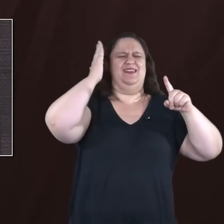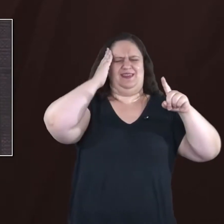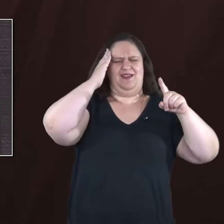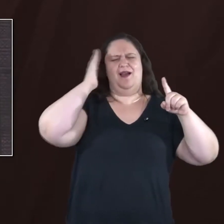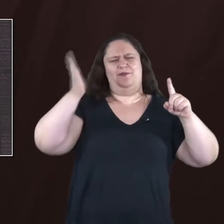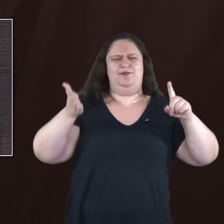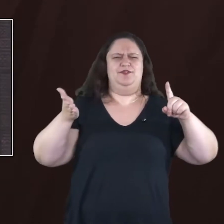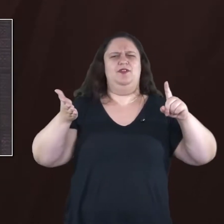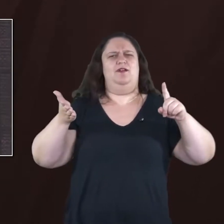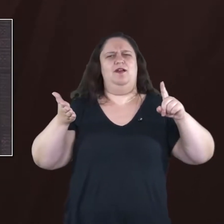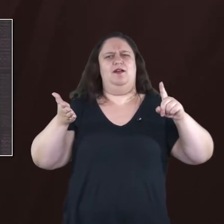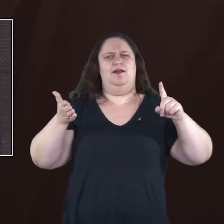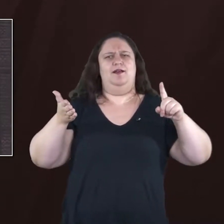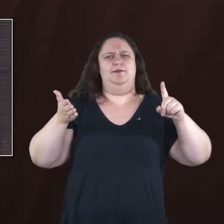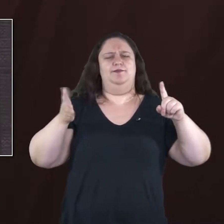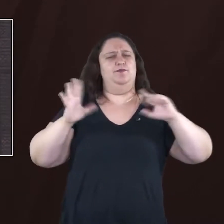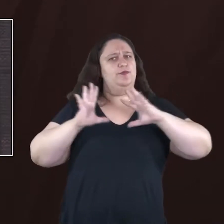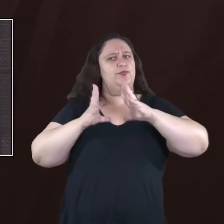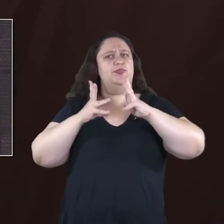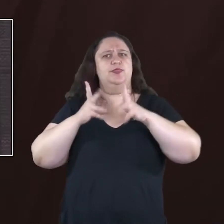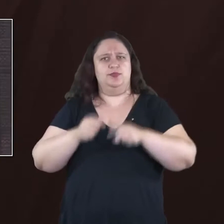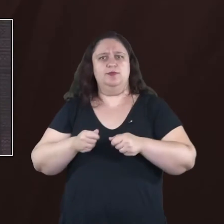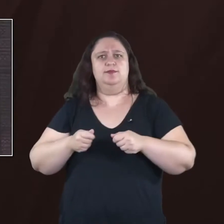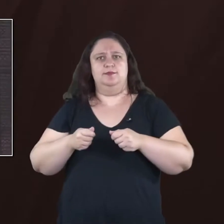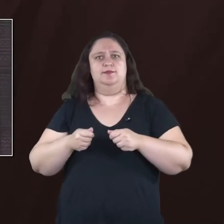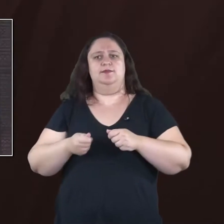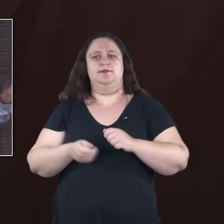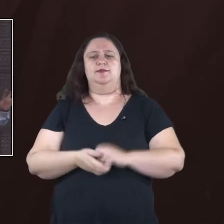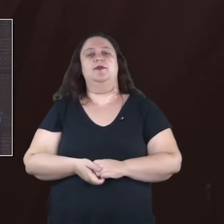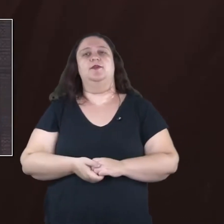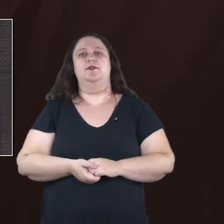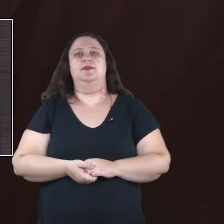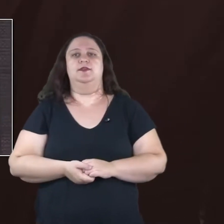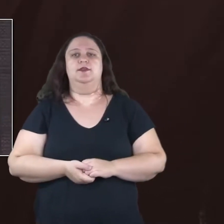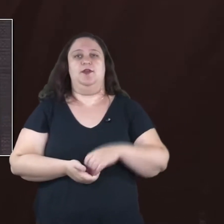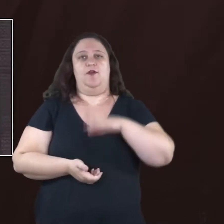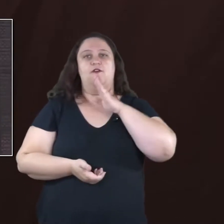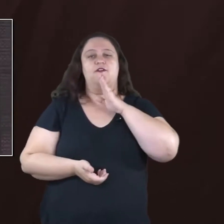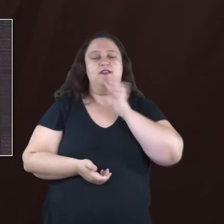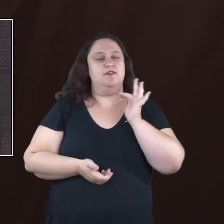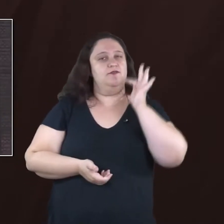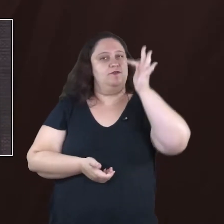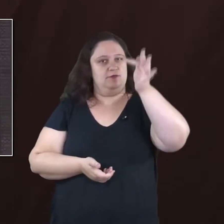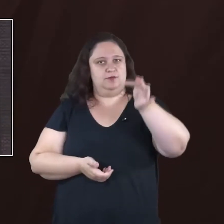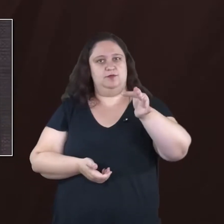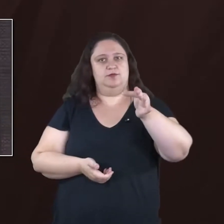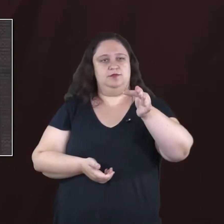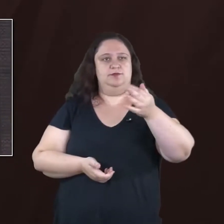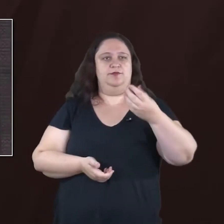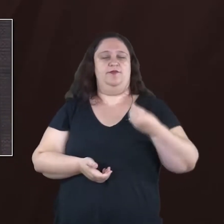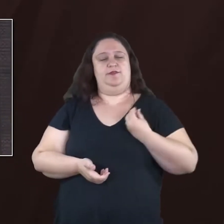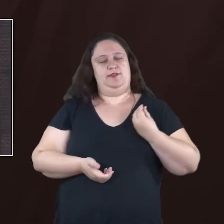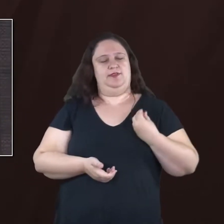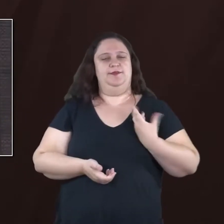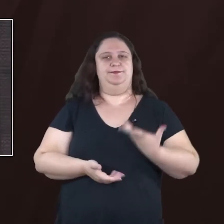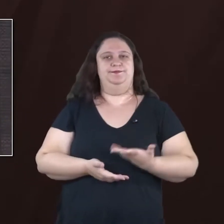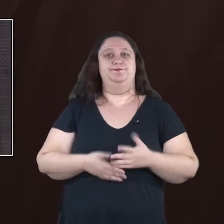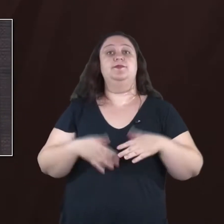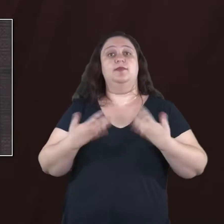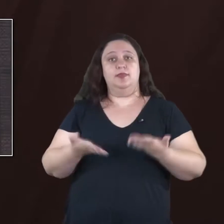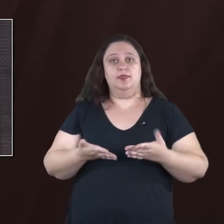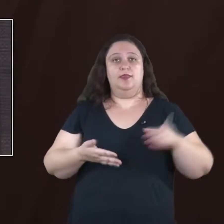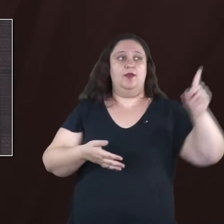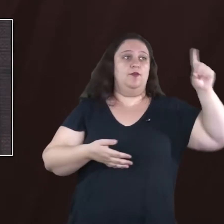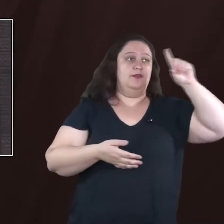já conheceu o nosso futuro, já conheceu a nossa vida toda. Por isso, o